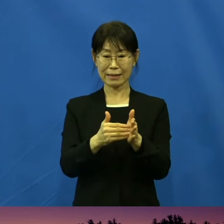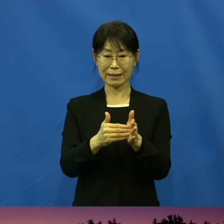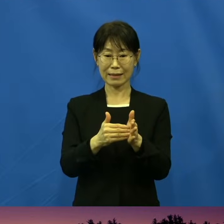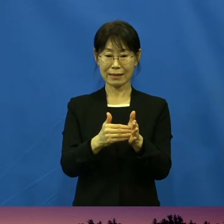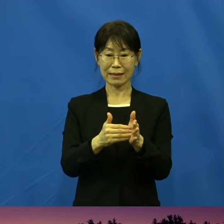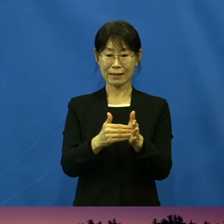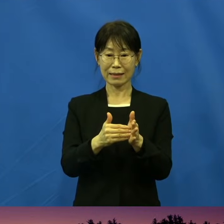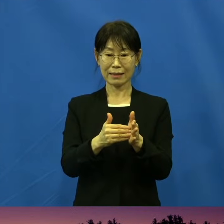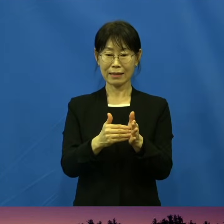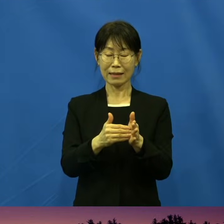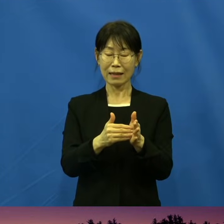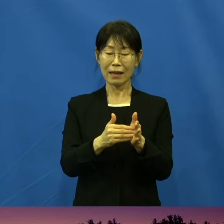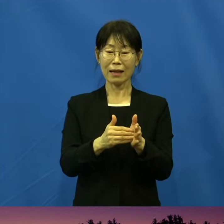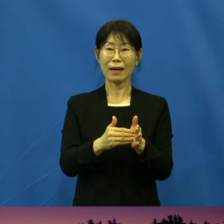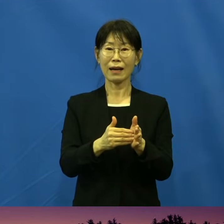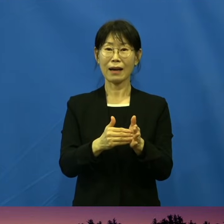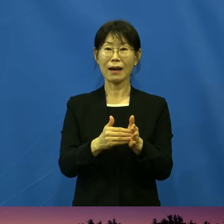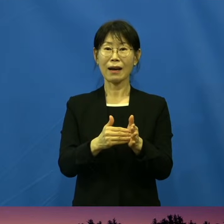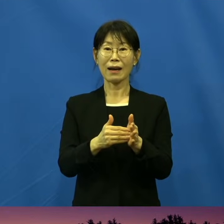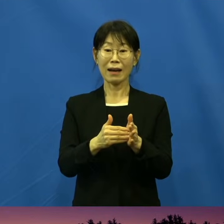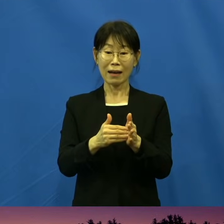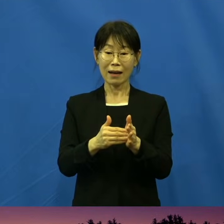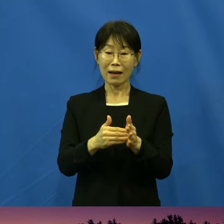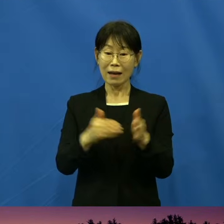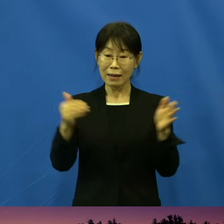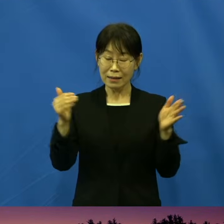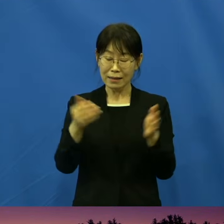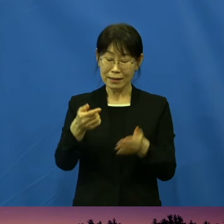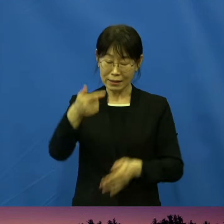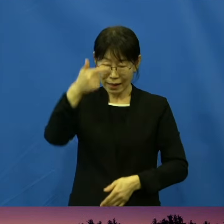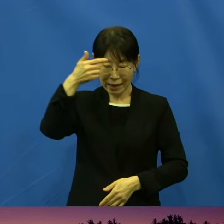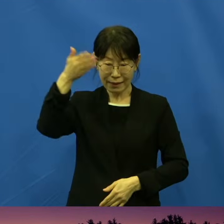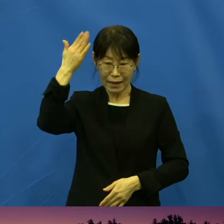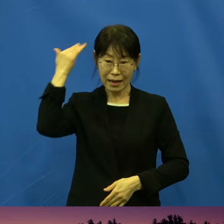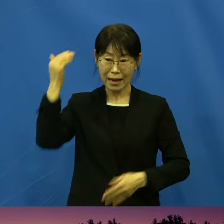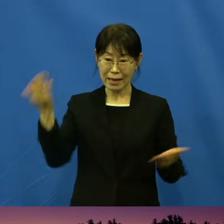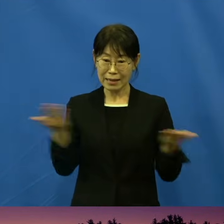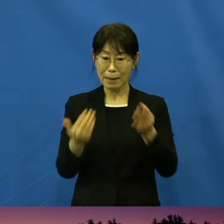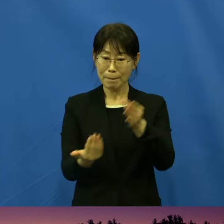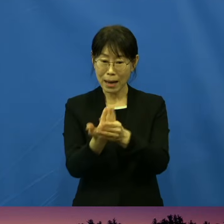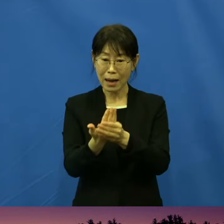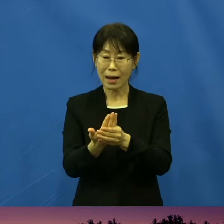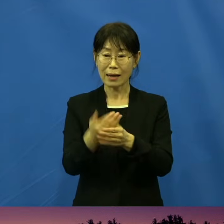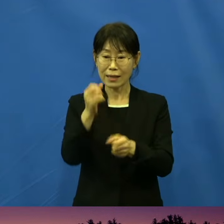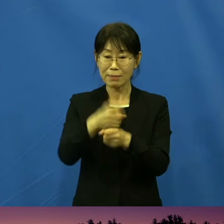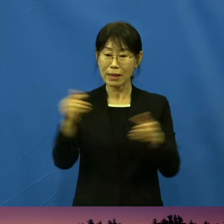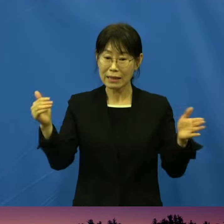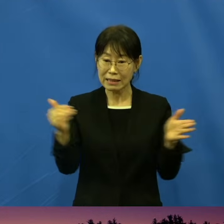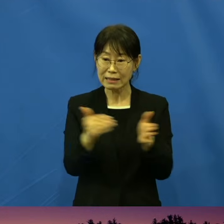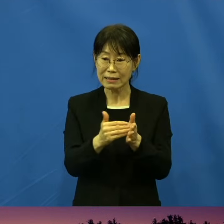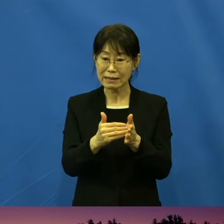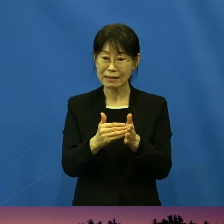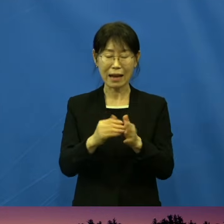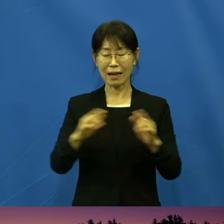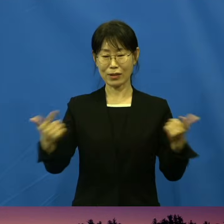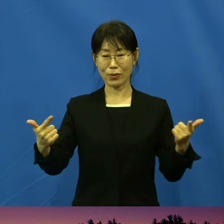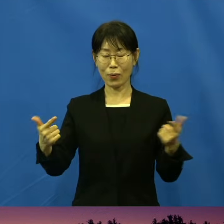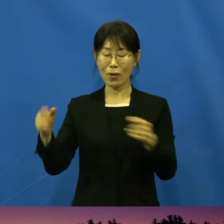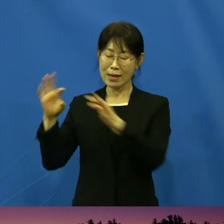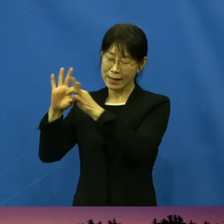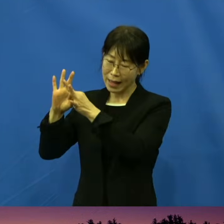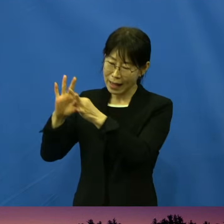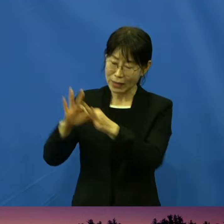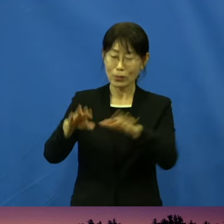낳고 계속적으로 영향을 미치고 있을 때 이제 이 완료 시제를 씁니다. 그러니까 십자가 사건은 2000년 전에 이미